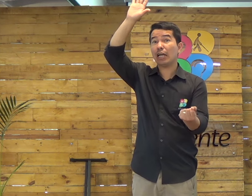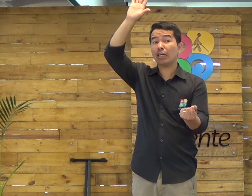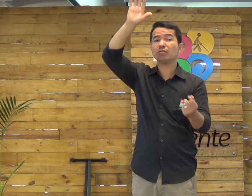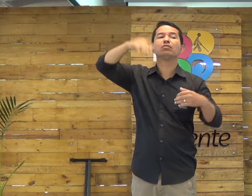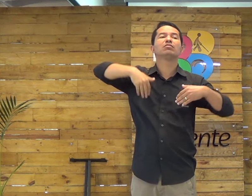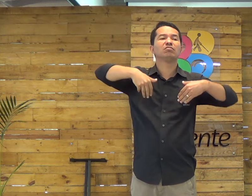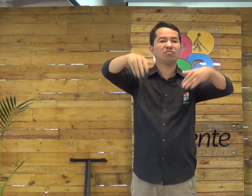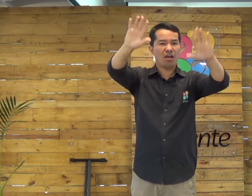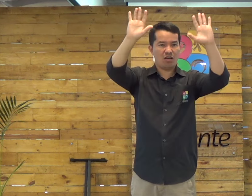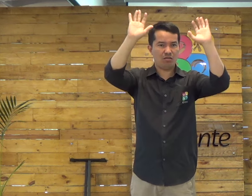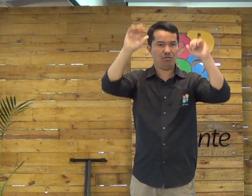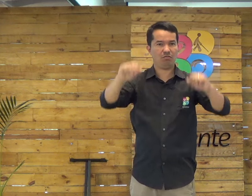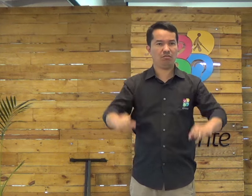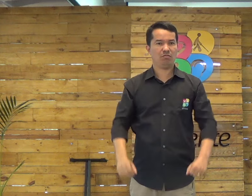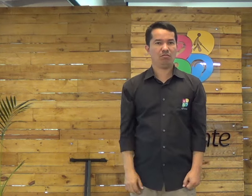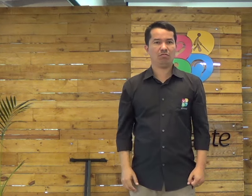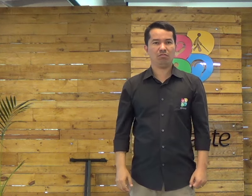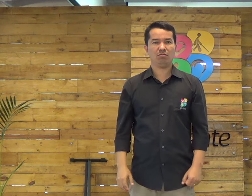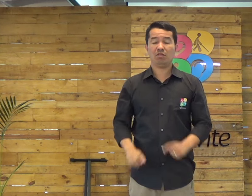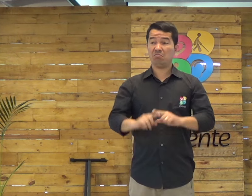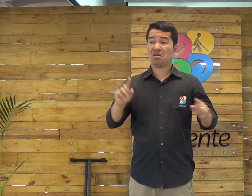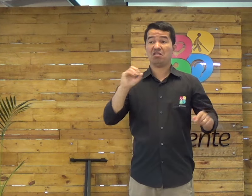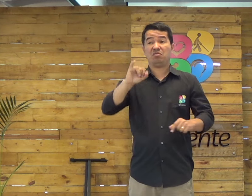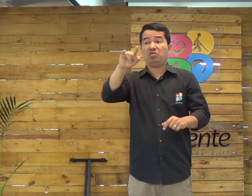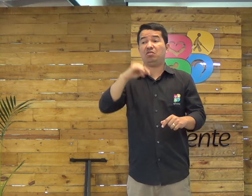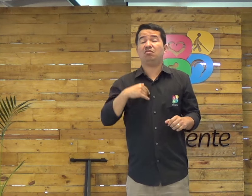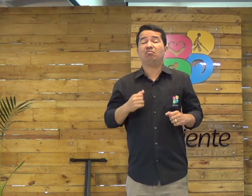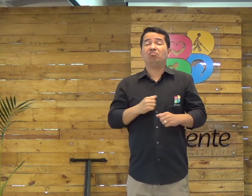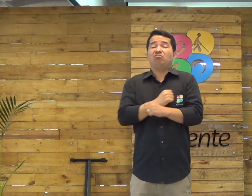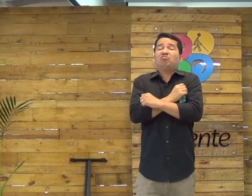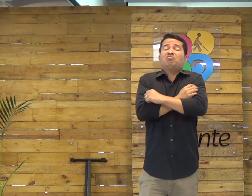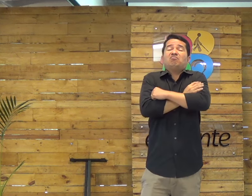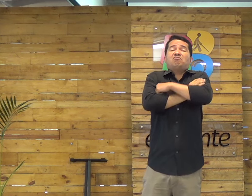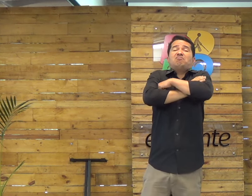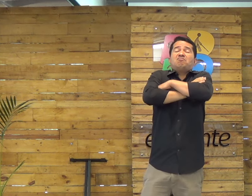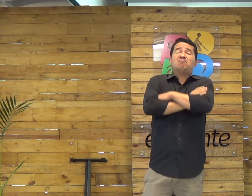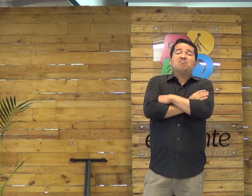velhinho. E aceitar essa missão, vai.